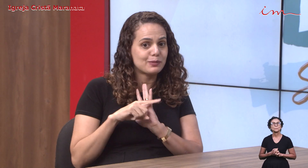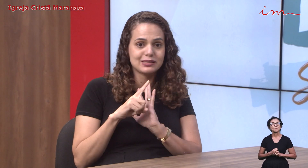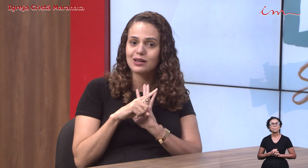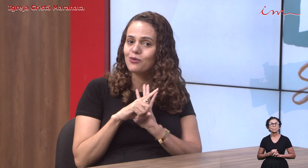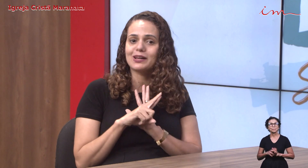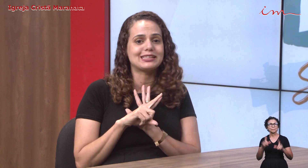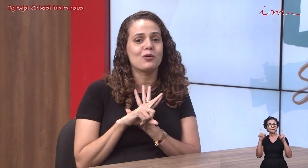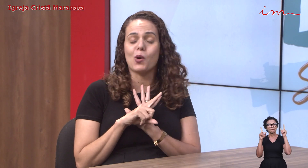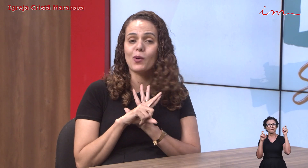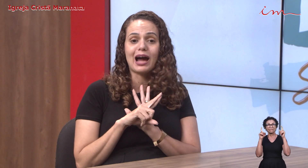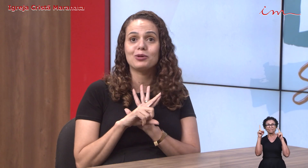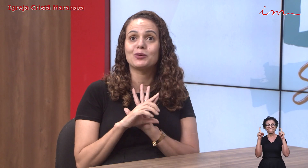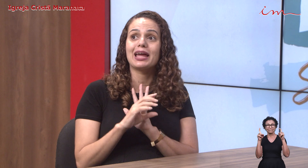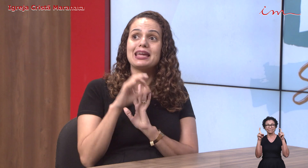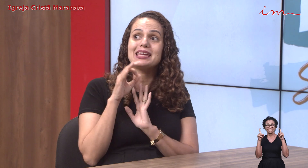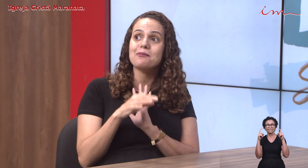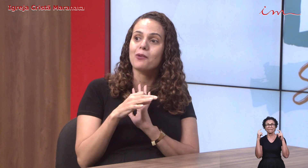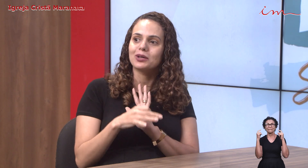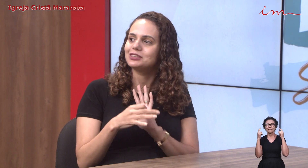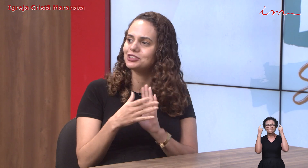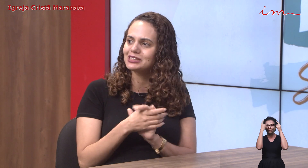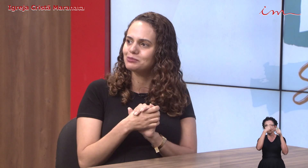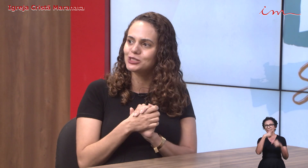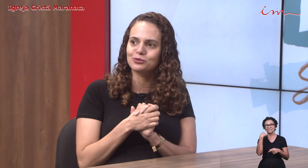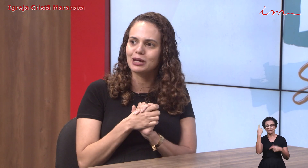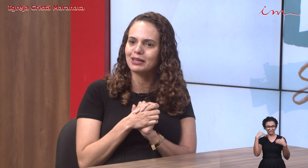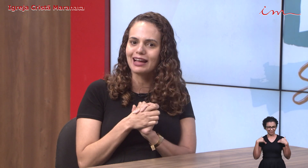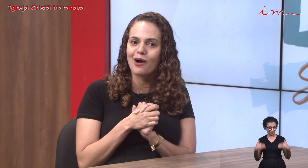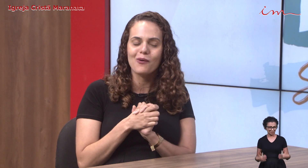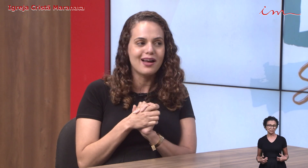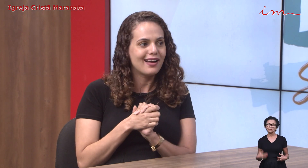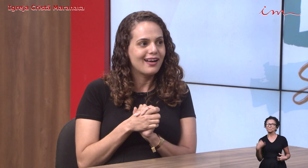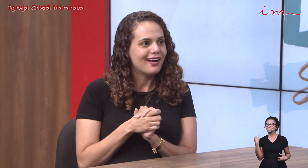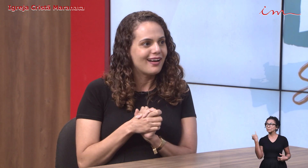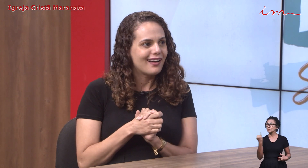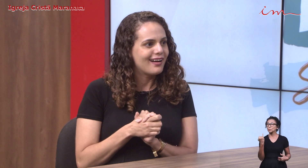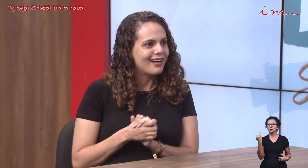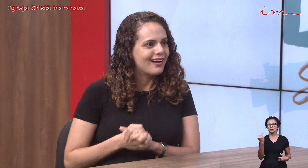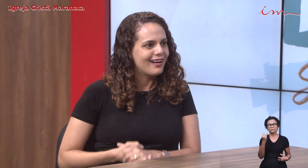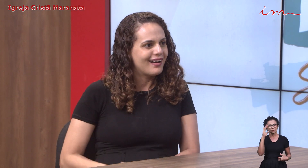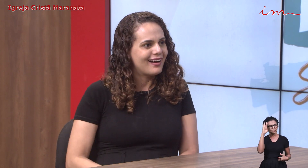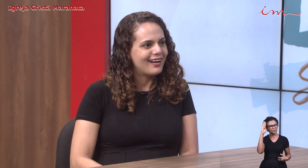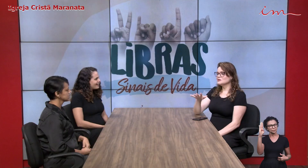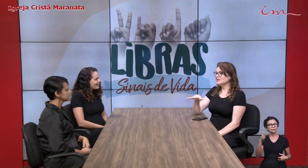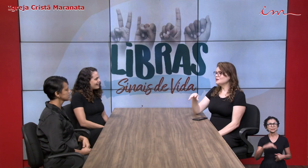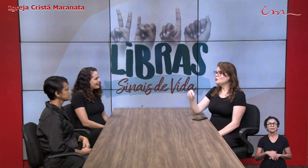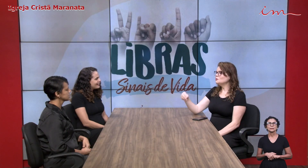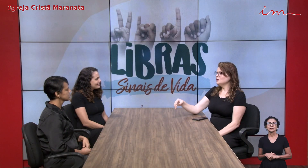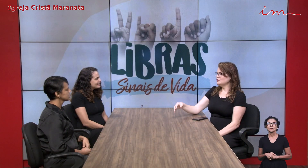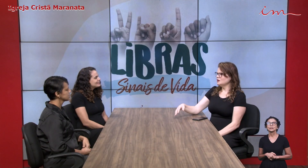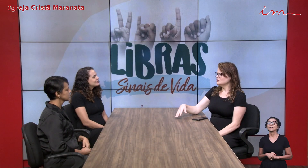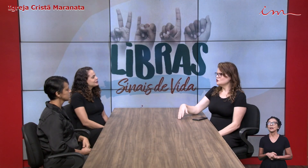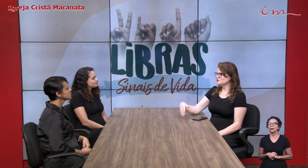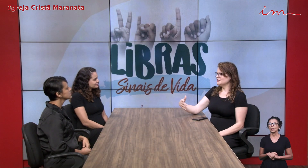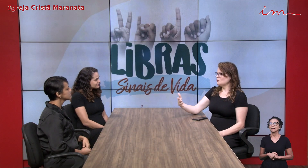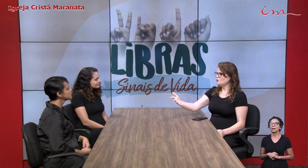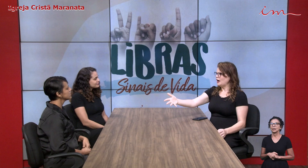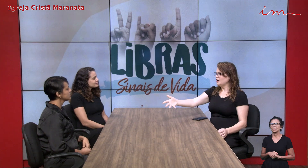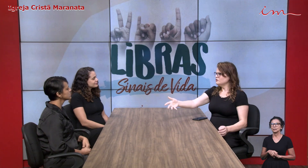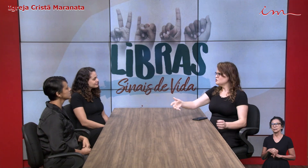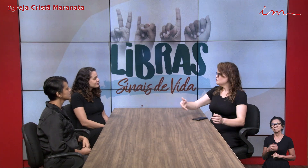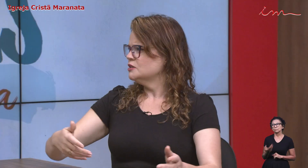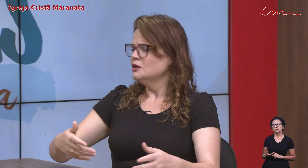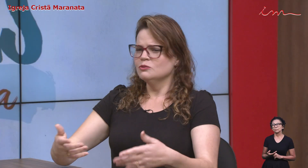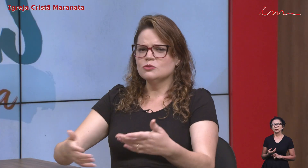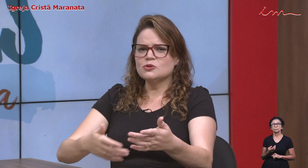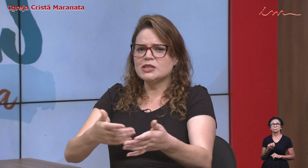é a expressão facial e corporal. Então, ela é importantíssima, de fundamental. Não dá. O surdo, ele até nem consegue compreender. Se você tá com